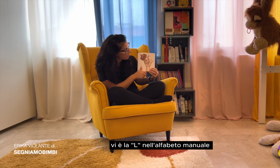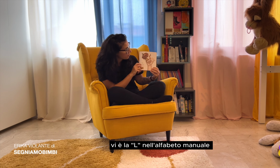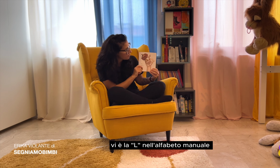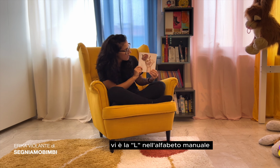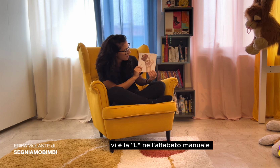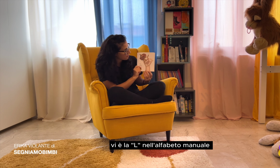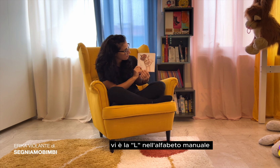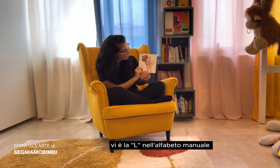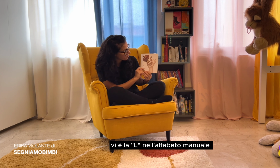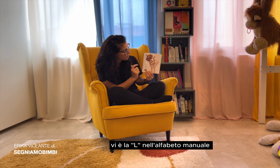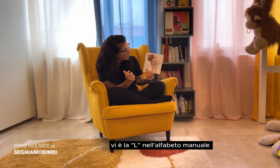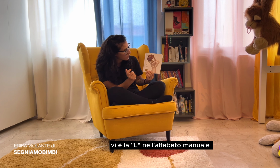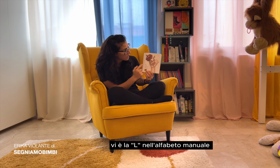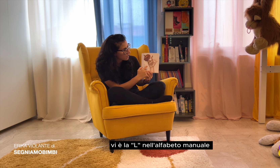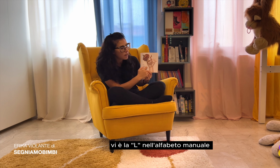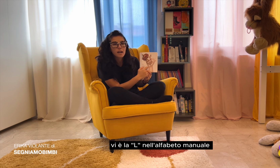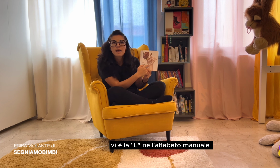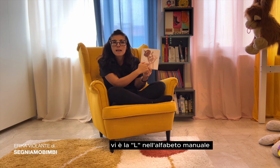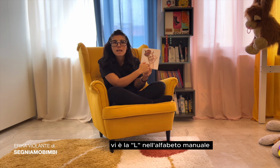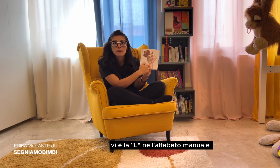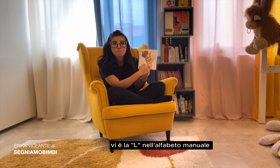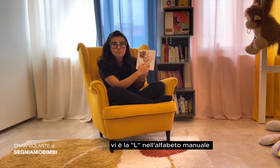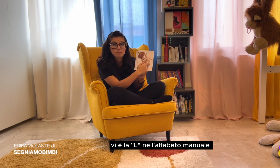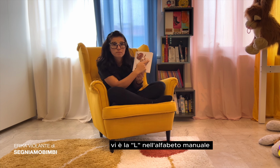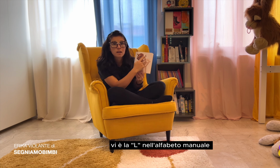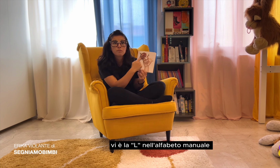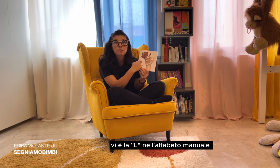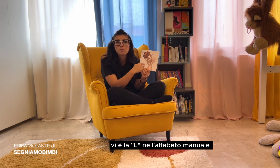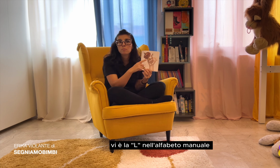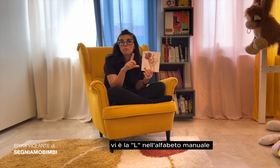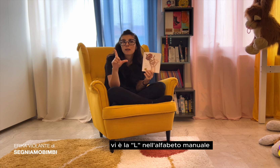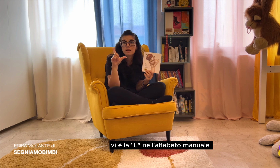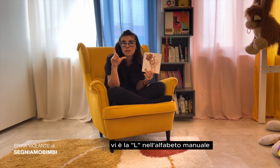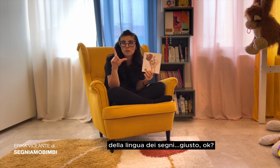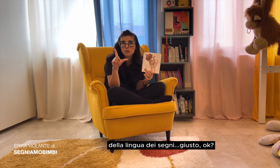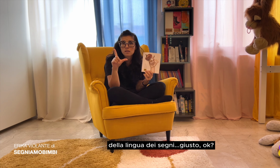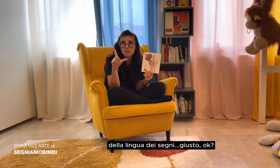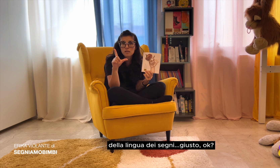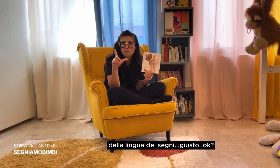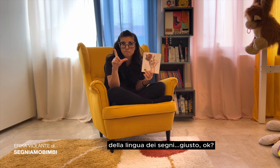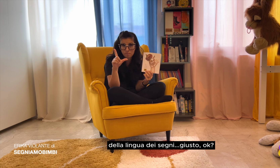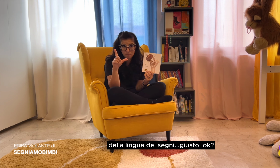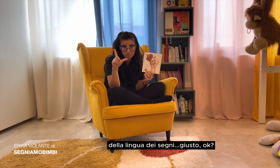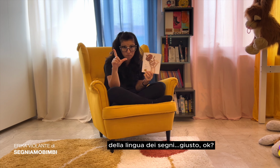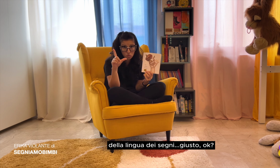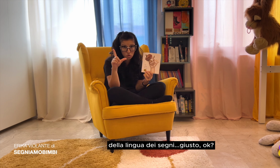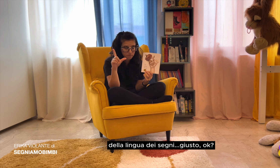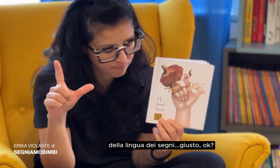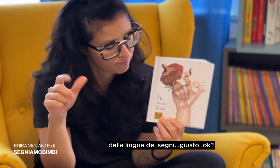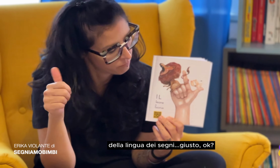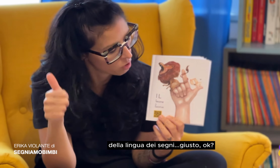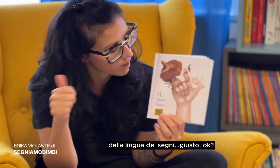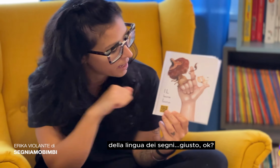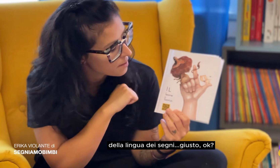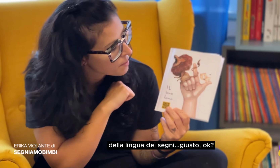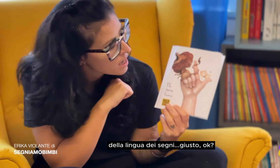Vi è la L nell'alfabeto manuale della lingua dei segni, giusto? Ok.